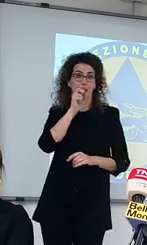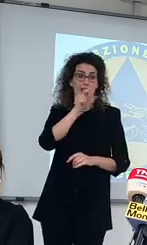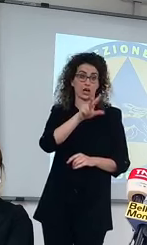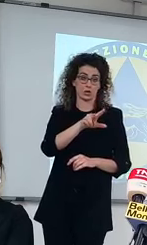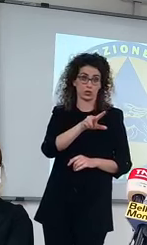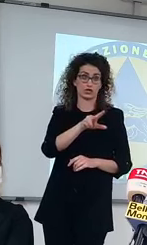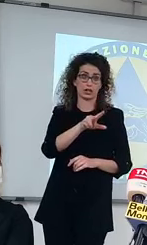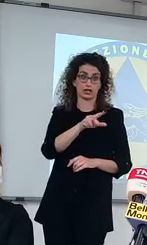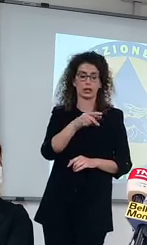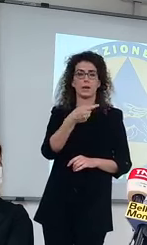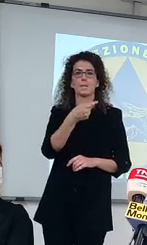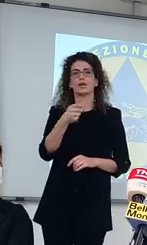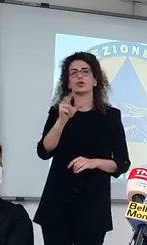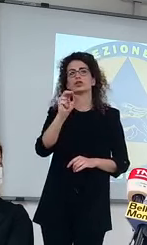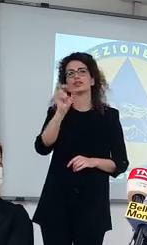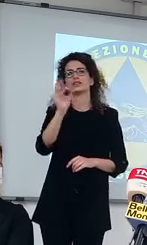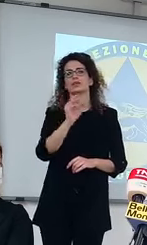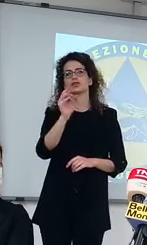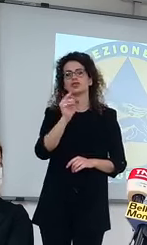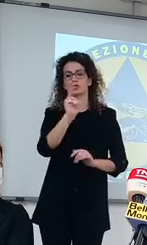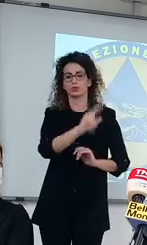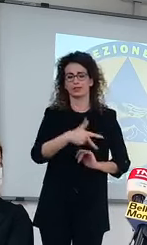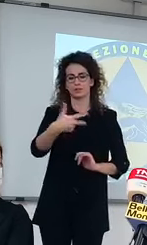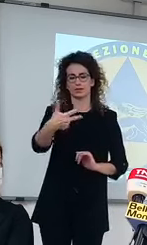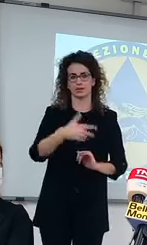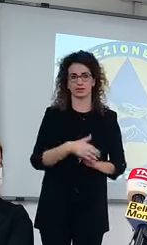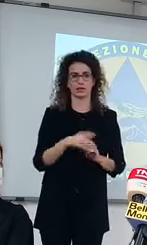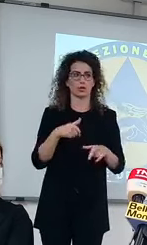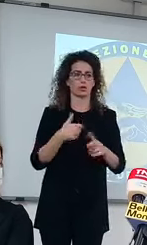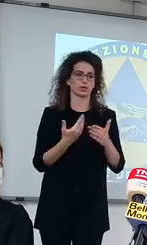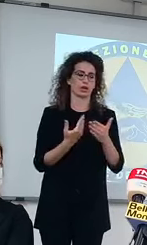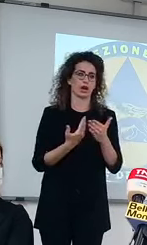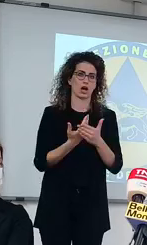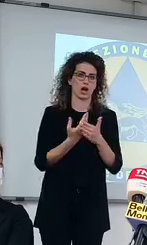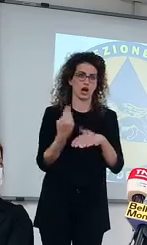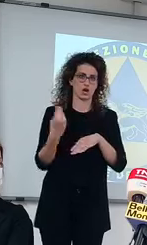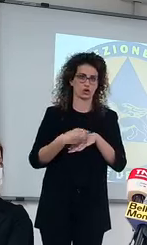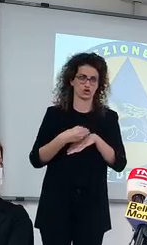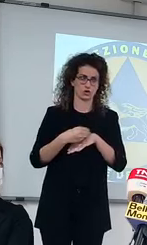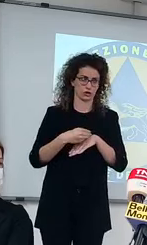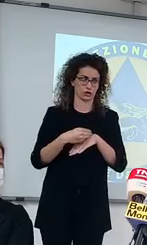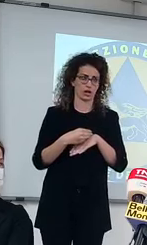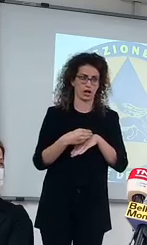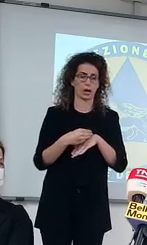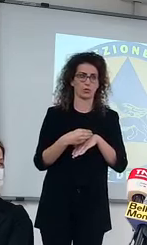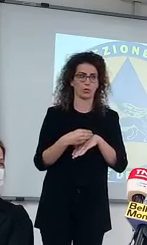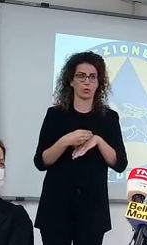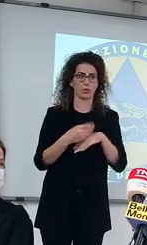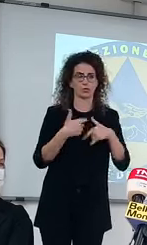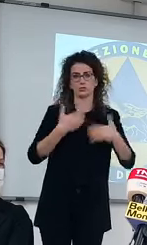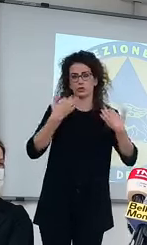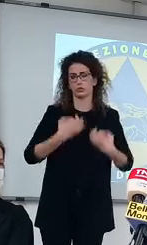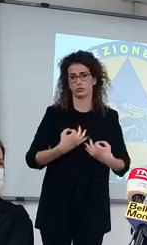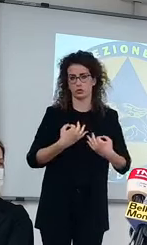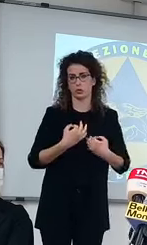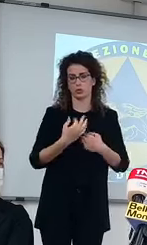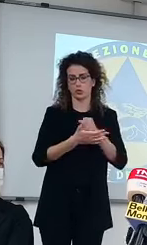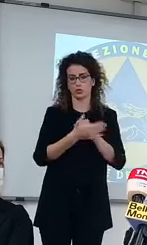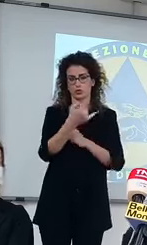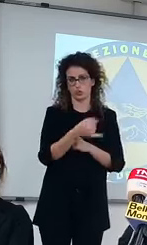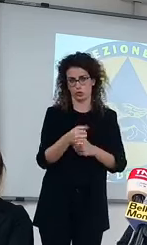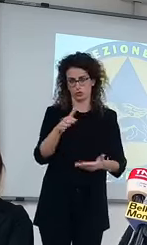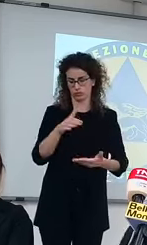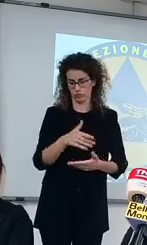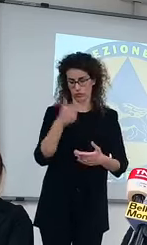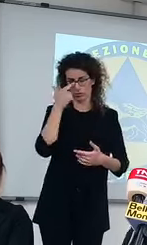trimestre. Adesso ve l'aggiorniamo perché penso sia corretto, ormai abbiamo la certezza di cosa arriverà a fine giugno, perché adesso abbiamo la